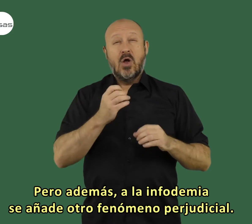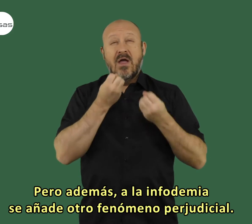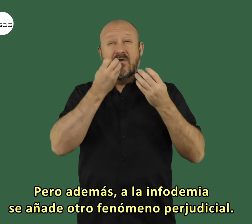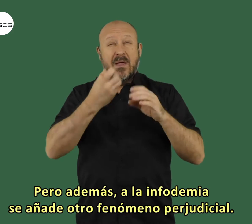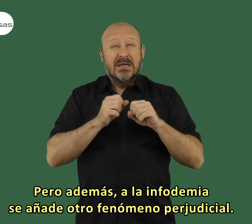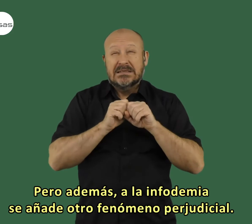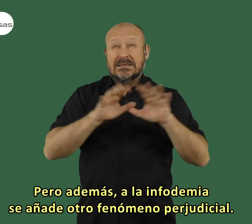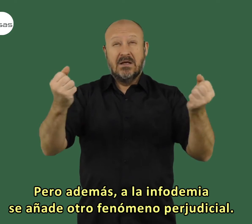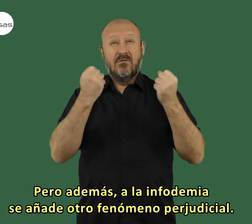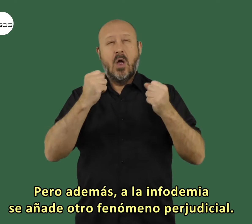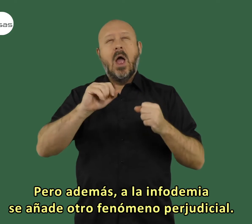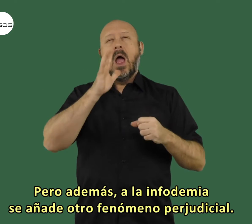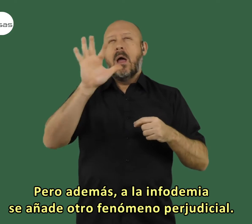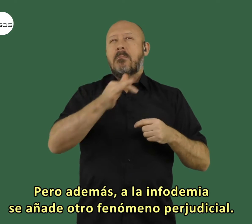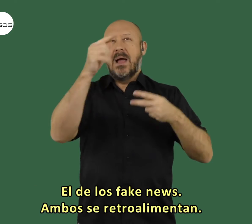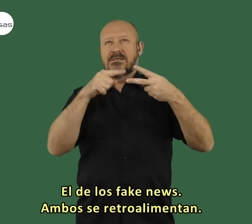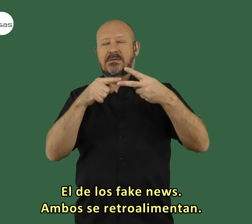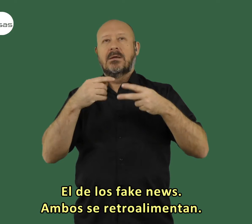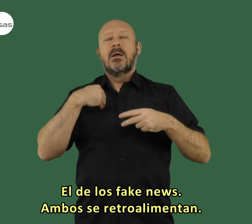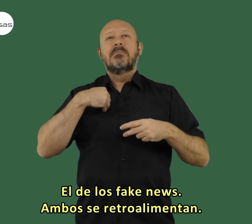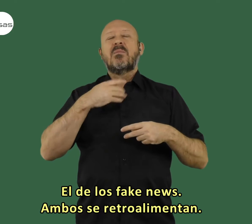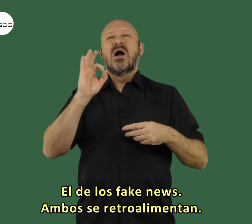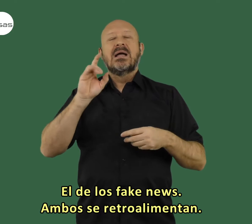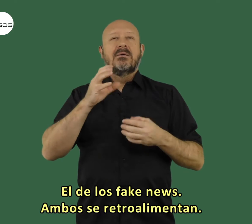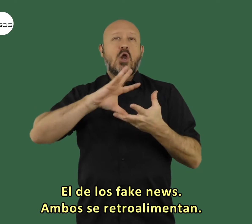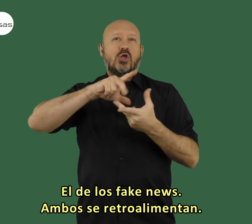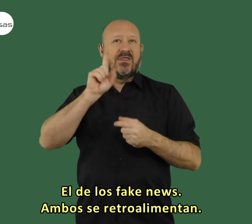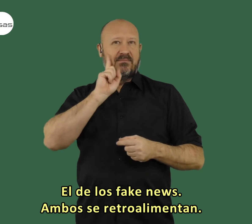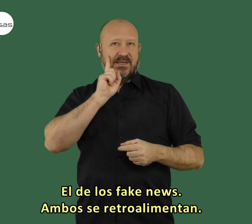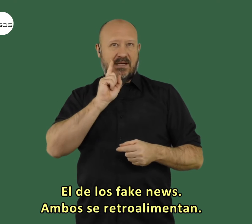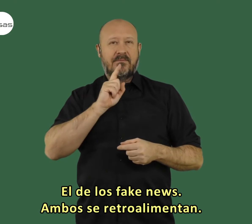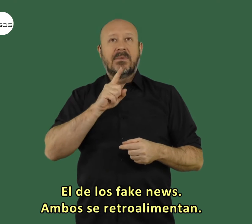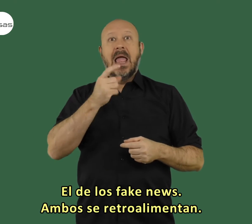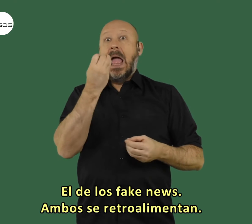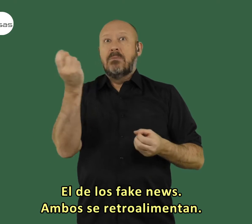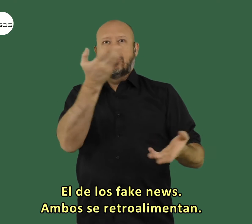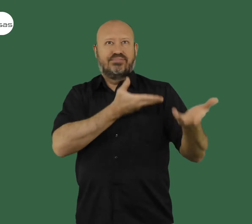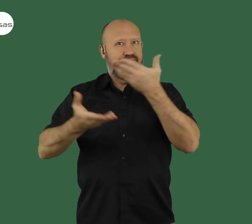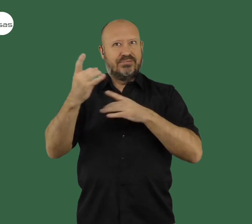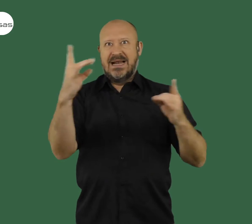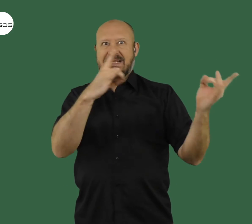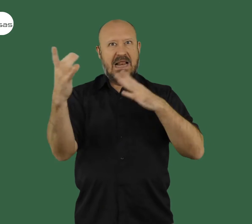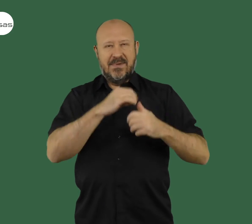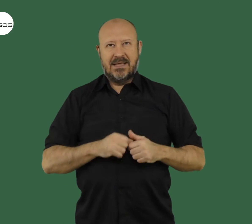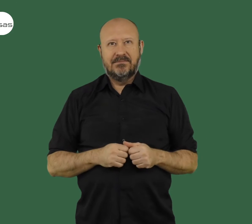la infodemia se añade otro fenómeno perjudicial, el de los fake news. Ambos se retroalimentan.